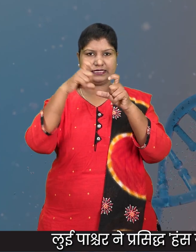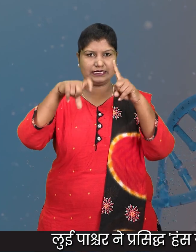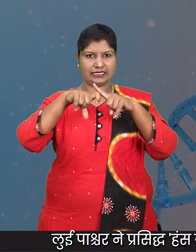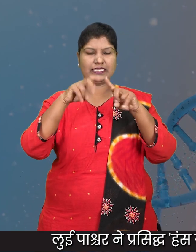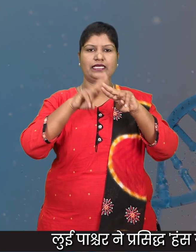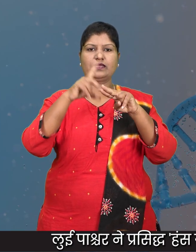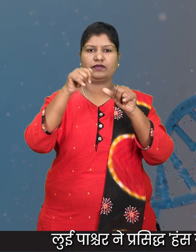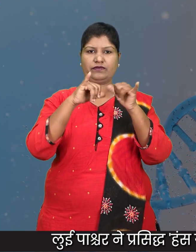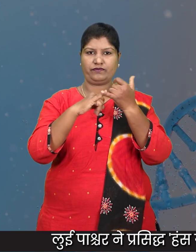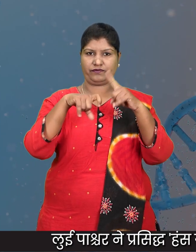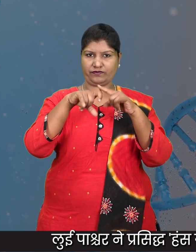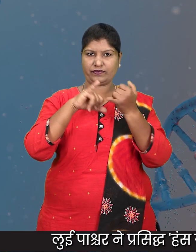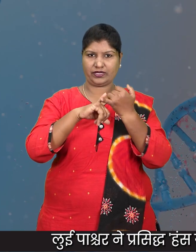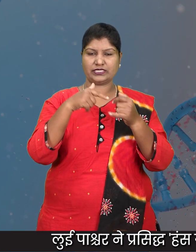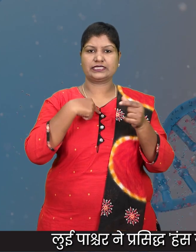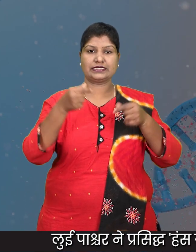किया कि